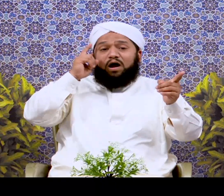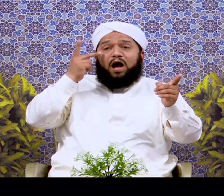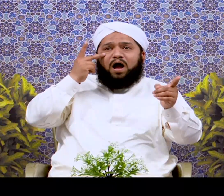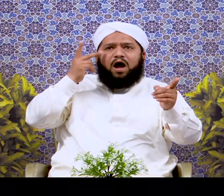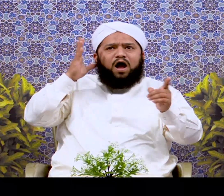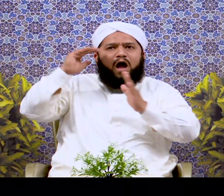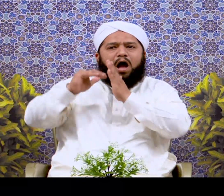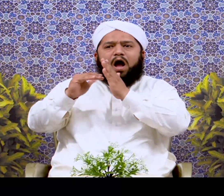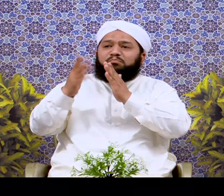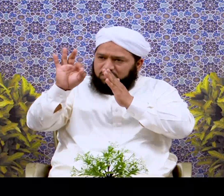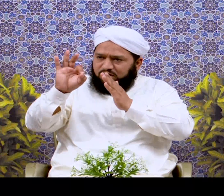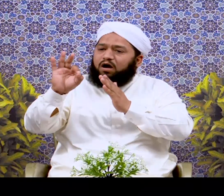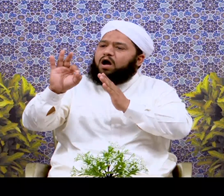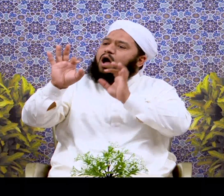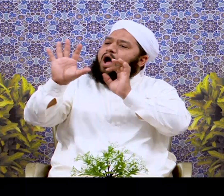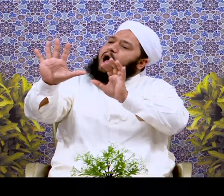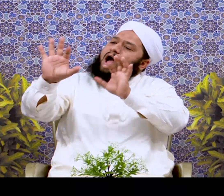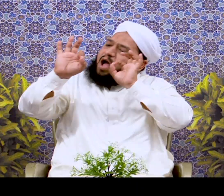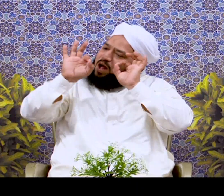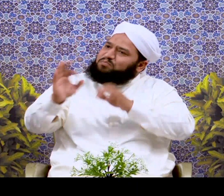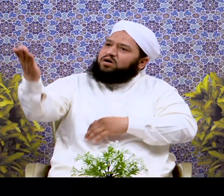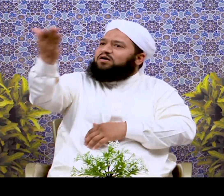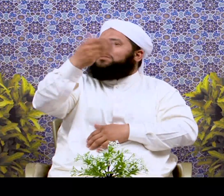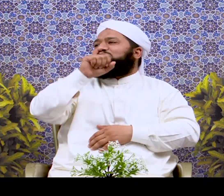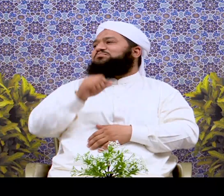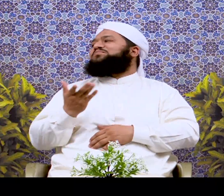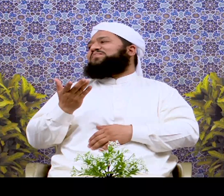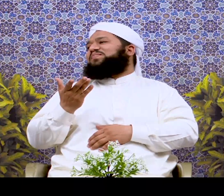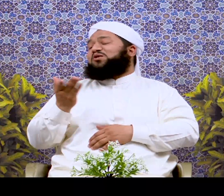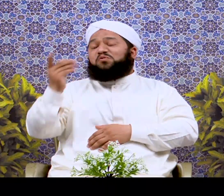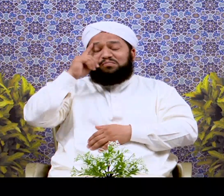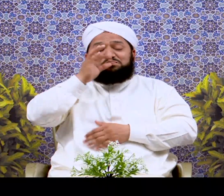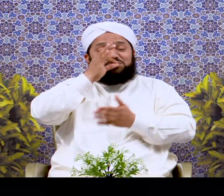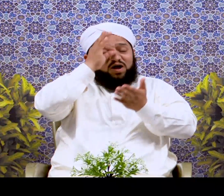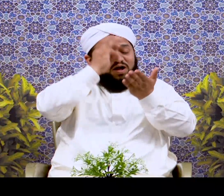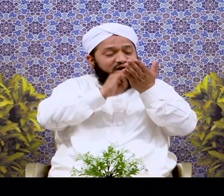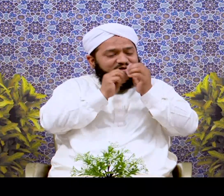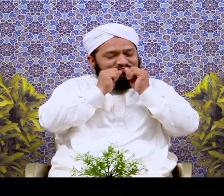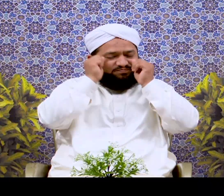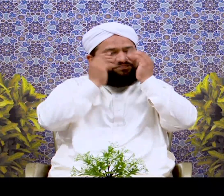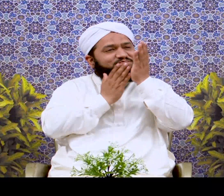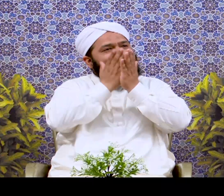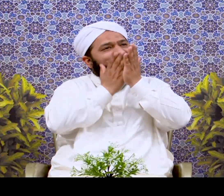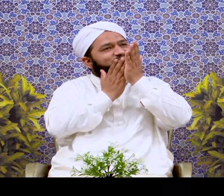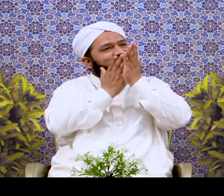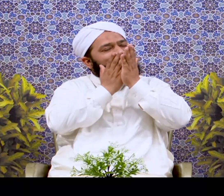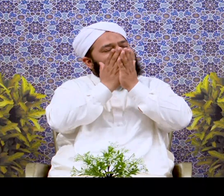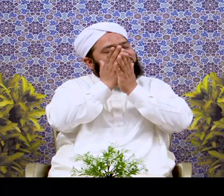ہیں۔ اے عاشقان رسول، اسی سفر میں امام الانبیاء شب اسریٰ کے دولہ صلی اللہ علیہ